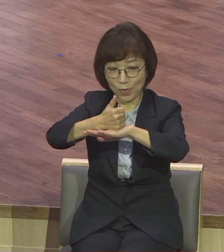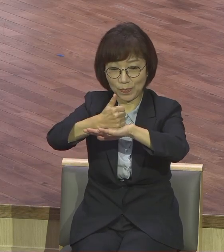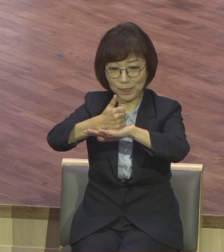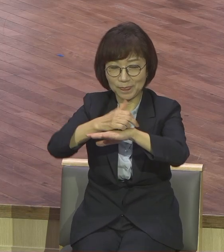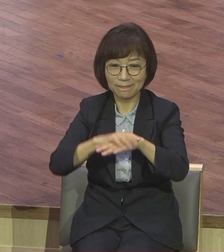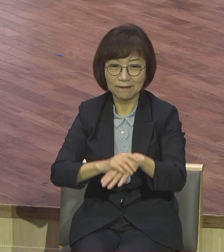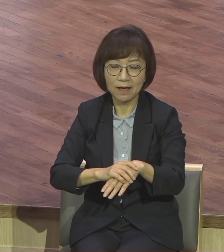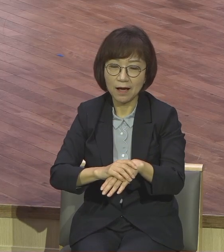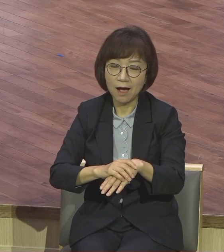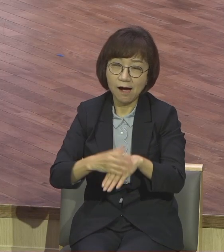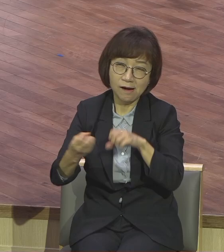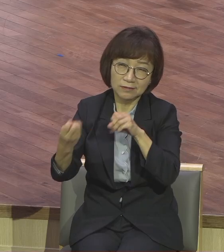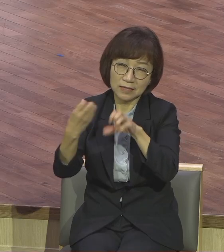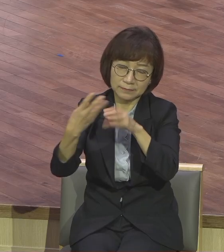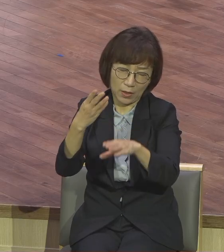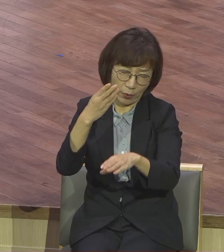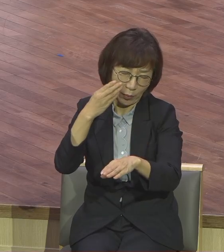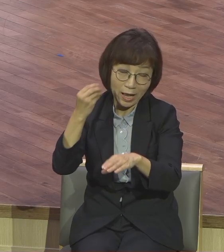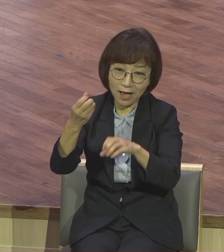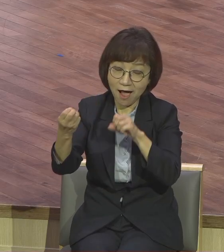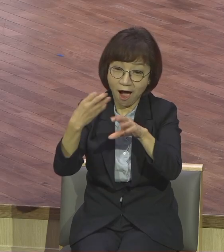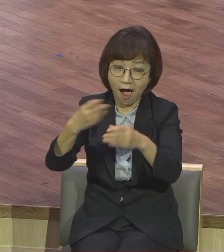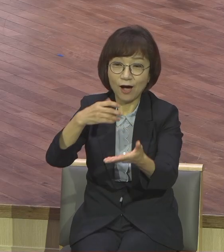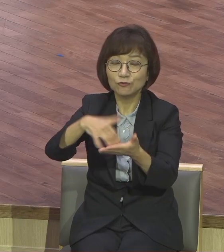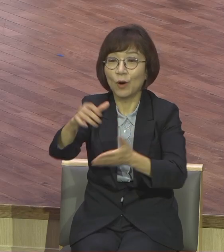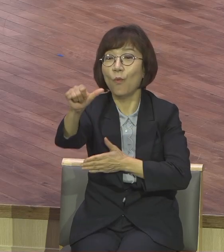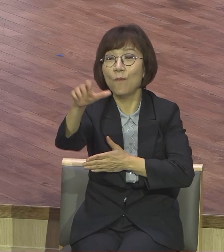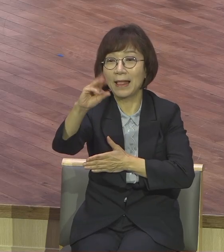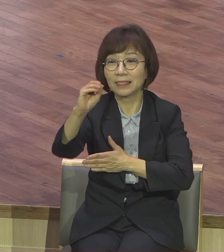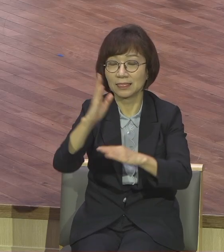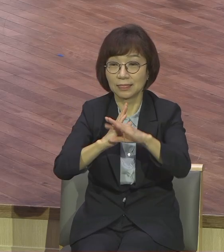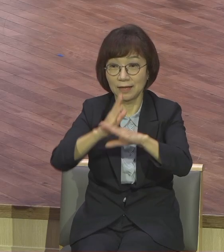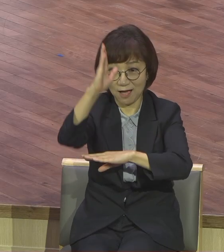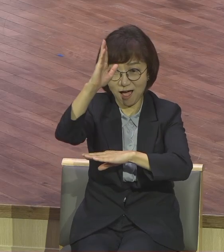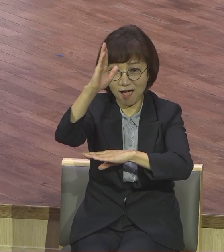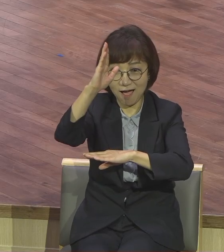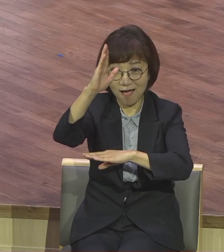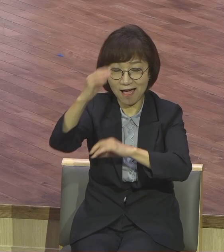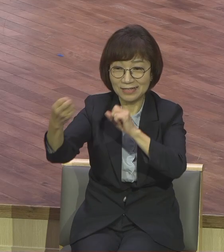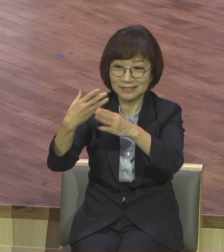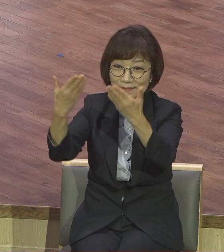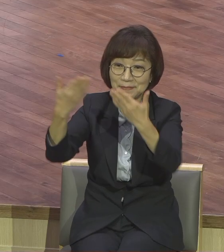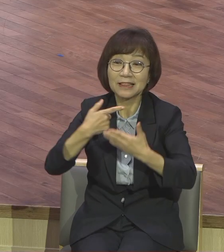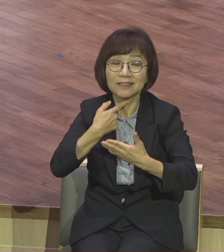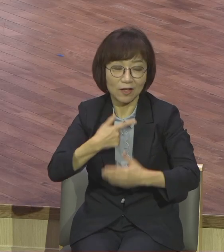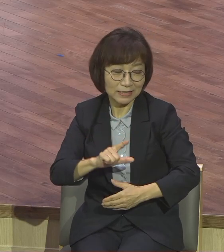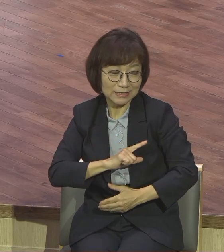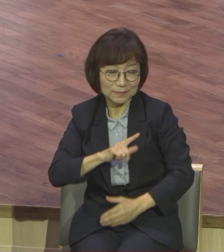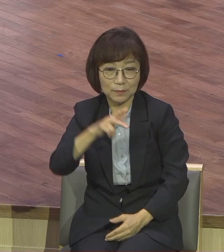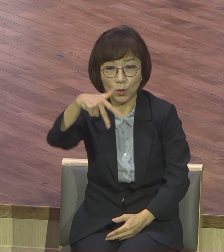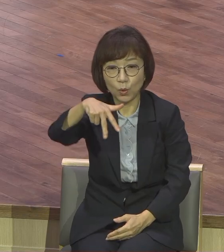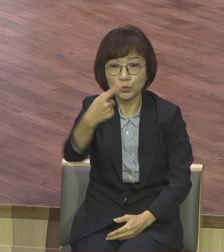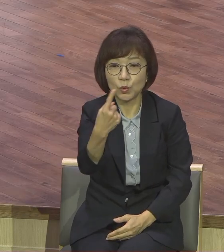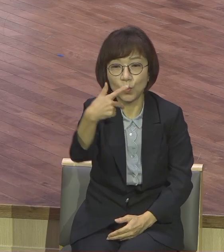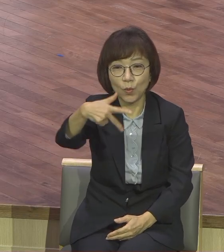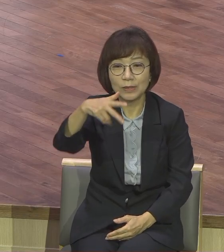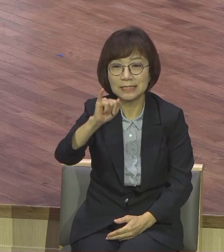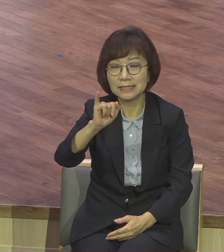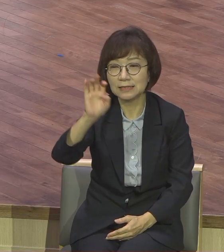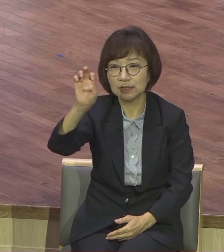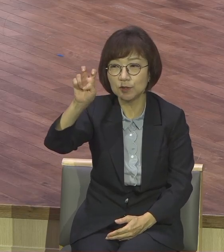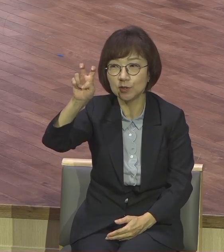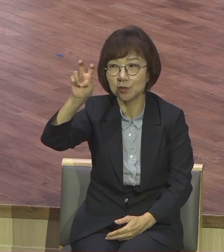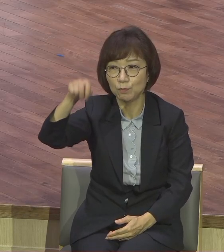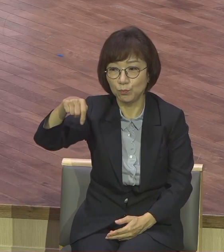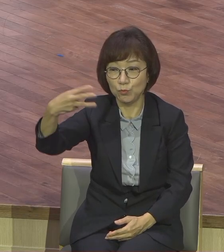5만 번 이상 기도해서 응답받은 조지 뮬러 목사님. 유명한